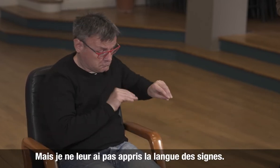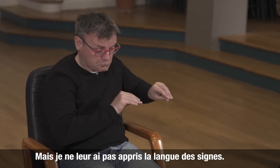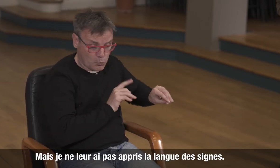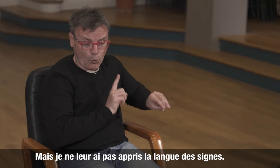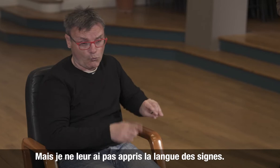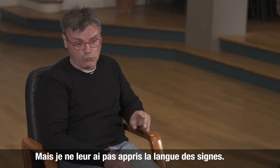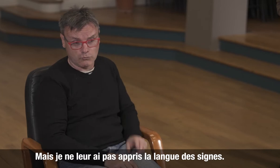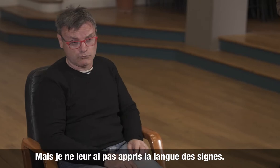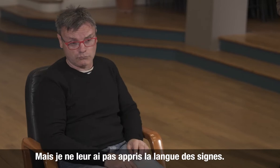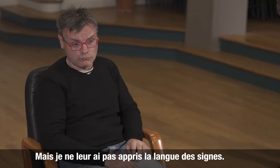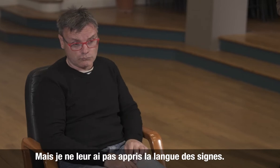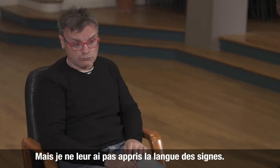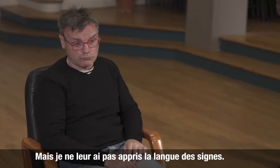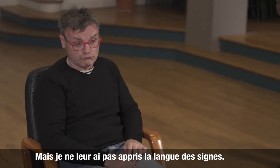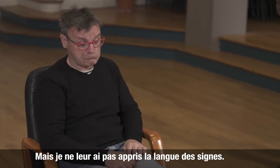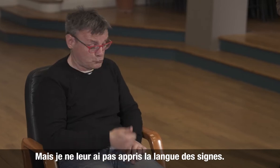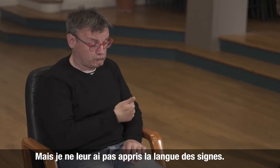Mais je ne leur ai pas appris la langue des signes.